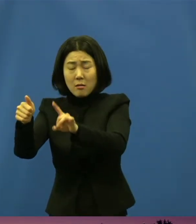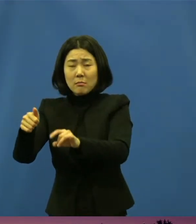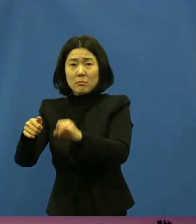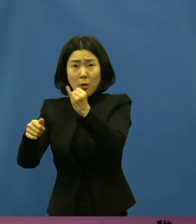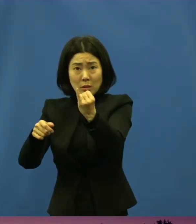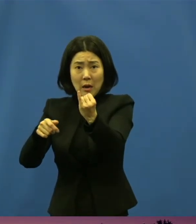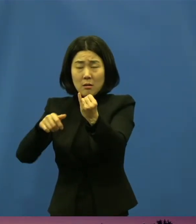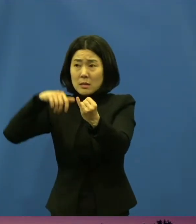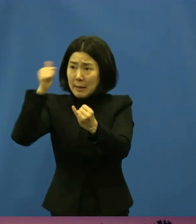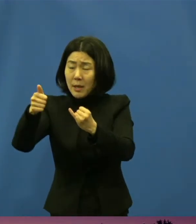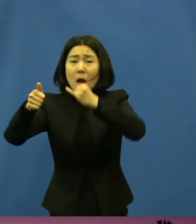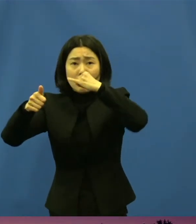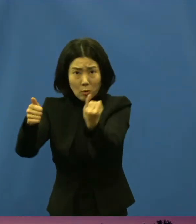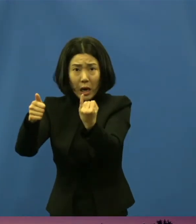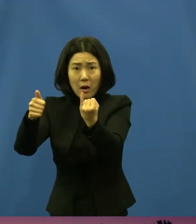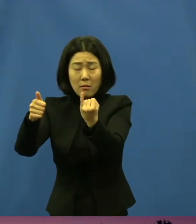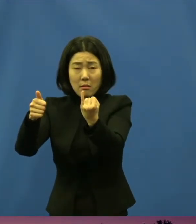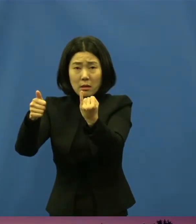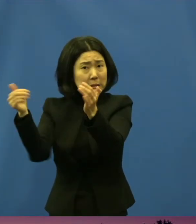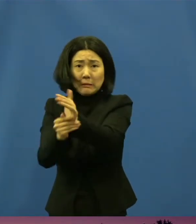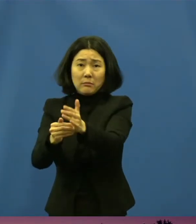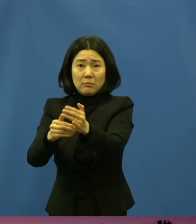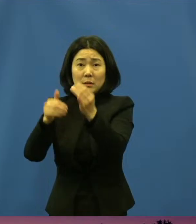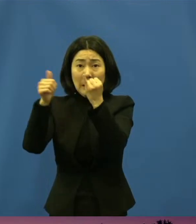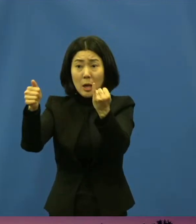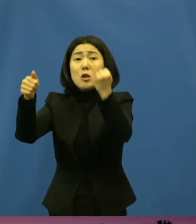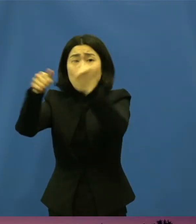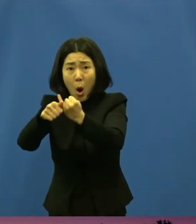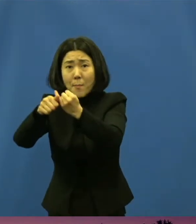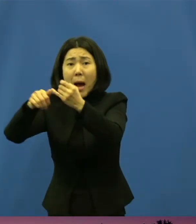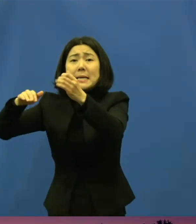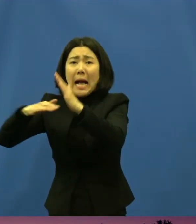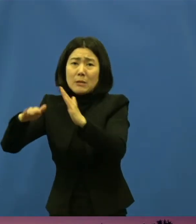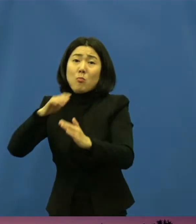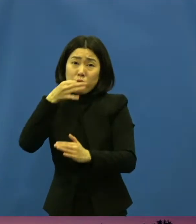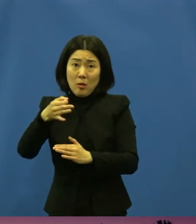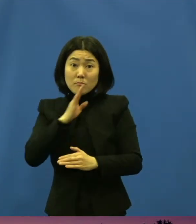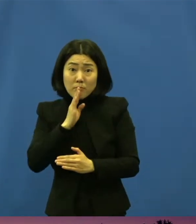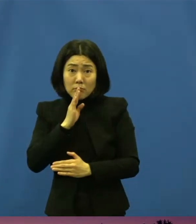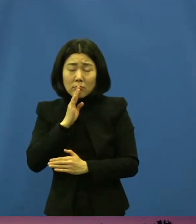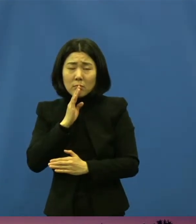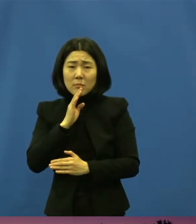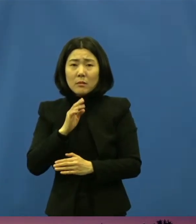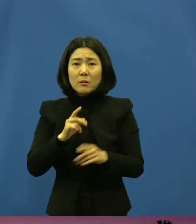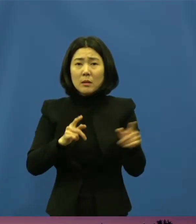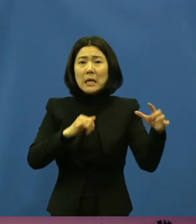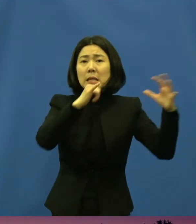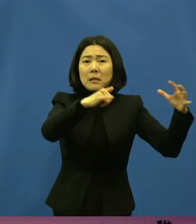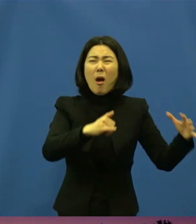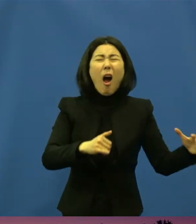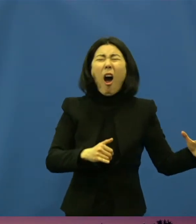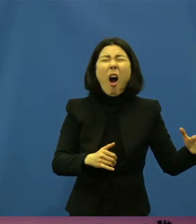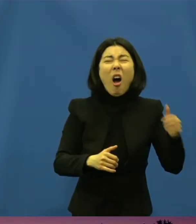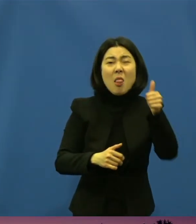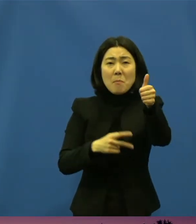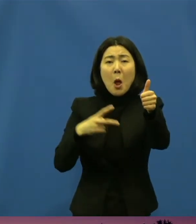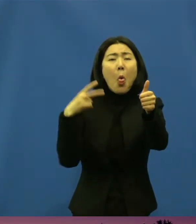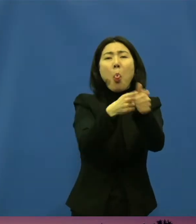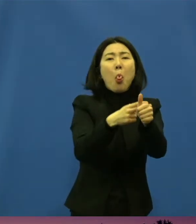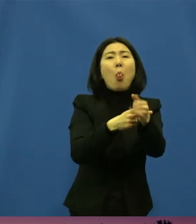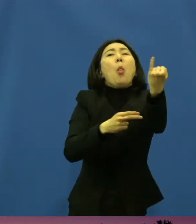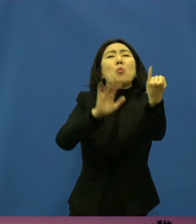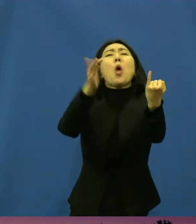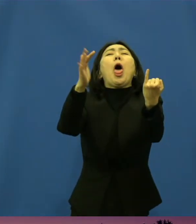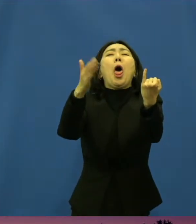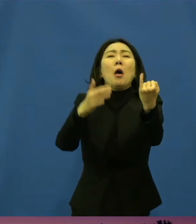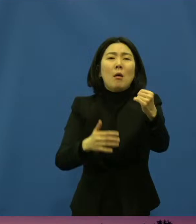여러분, 오늘날 우리의 문화 안에 깊이 적응하고 익숙해져 있는 사람들은 어떤 정성이 일어나는가 하면